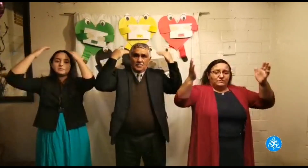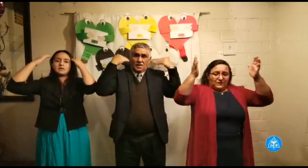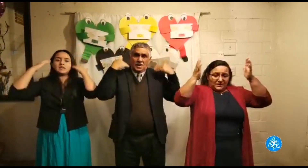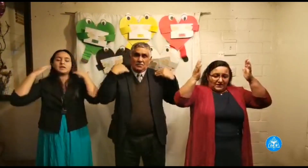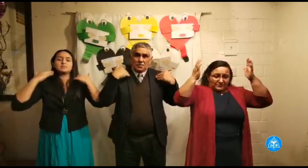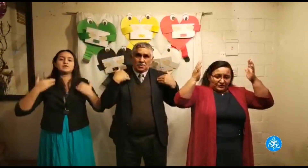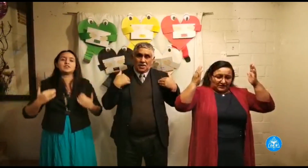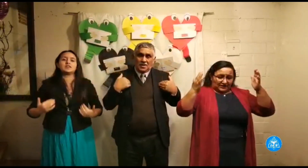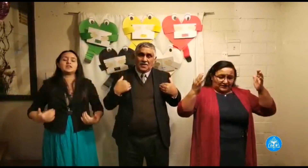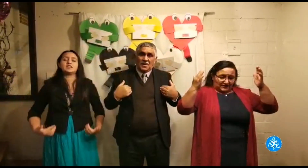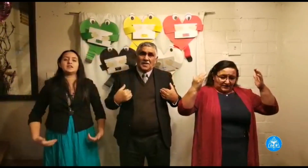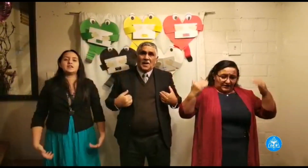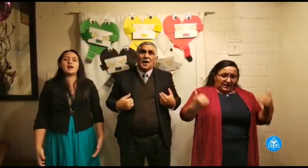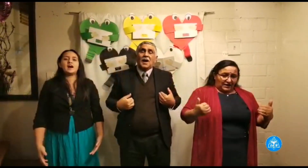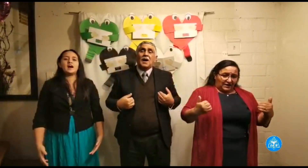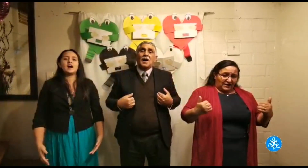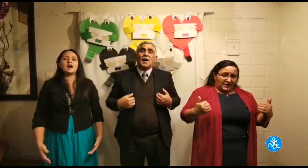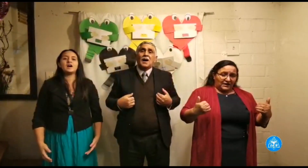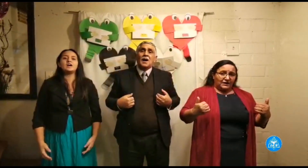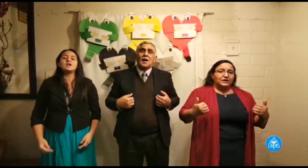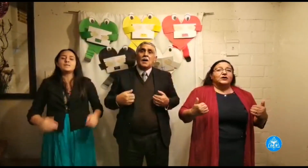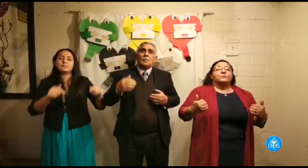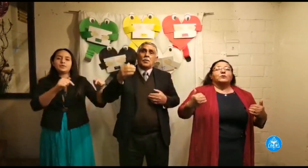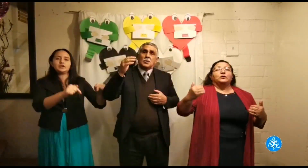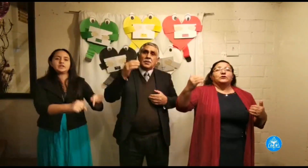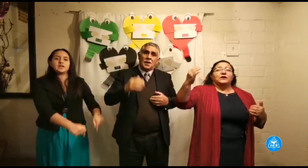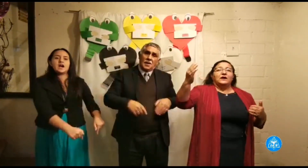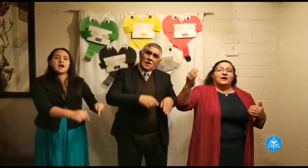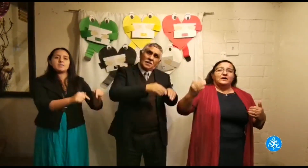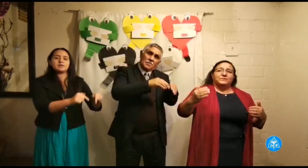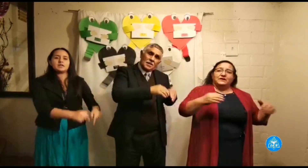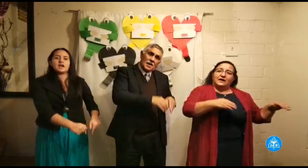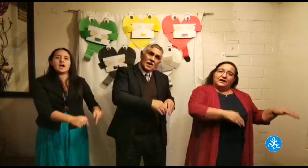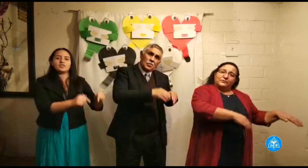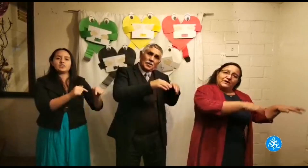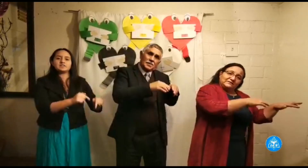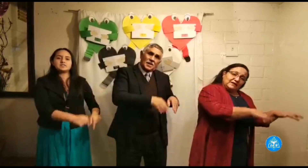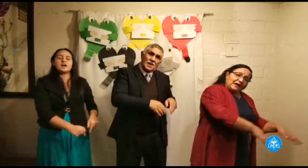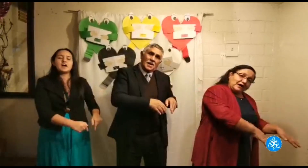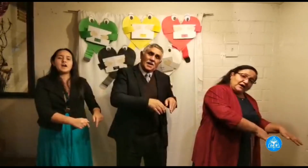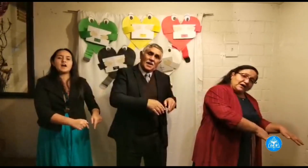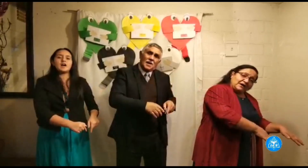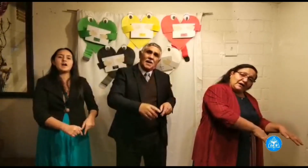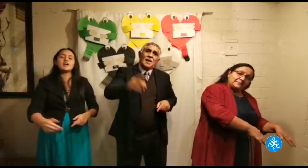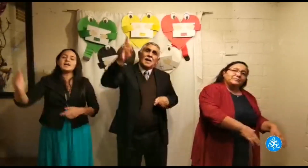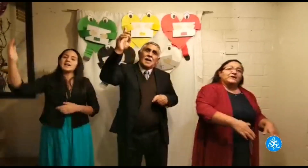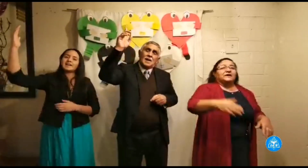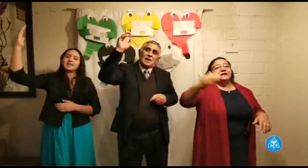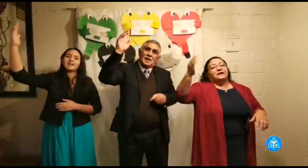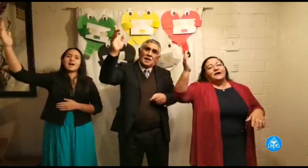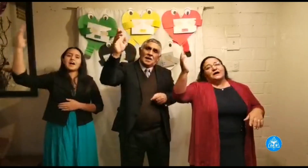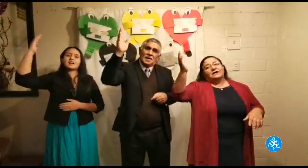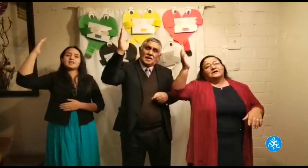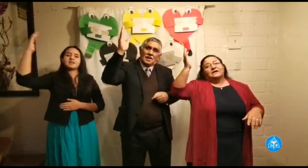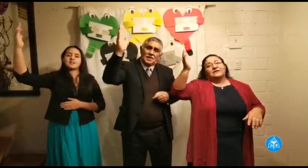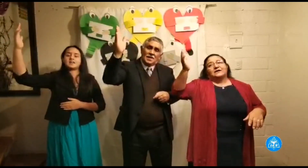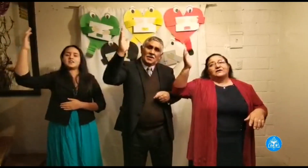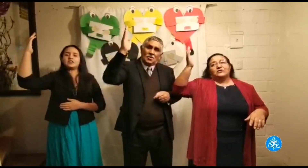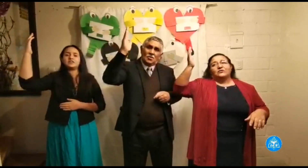me protegerá. Porque a mi lado está el ángel de